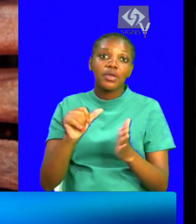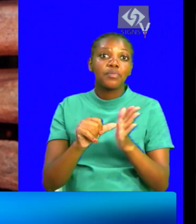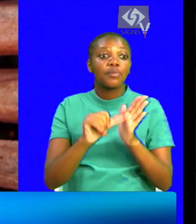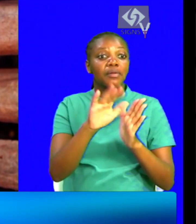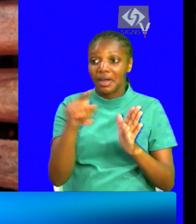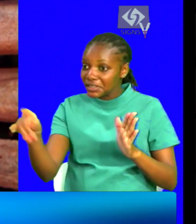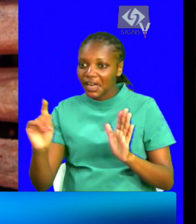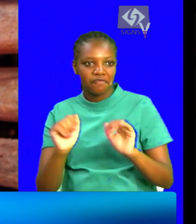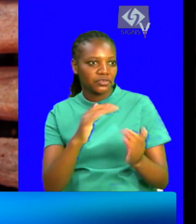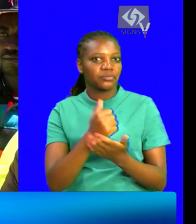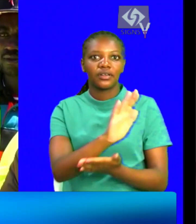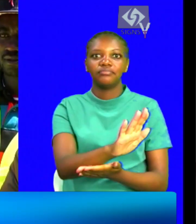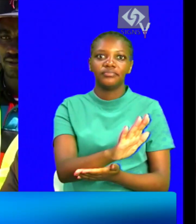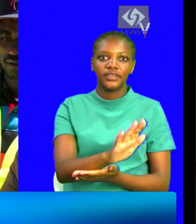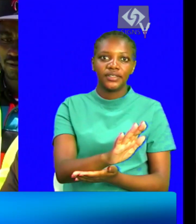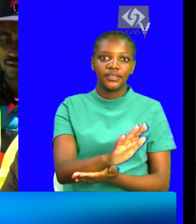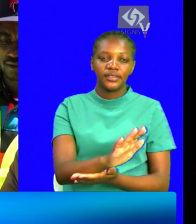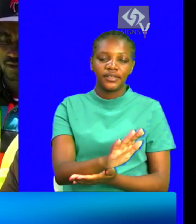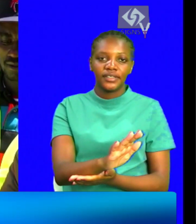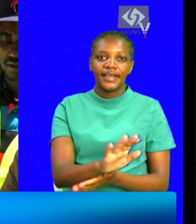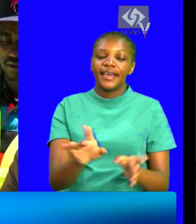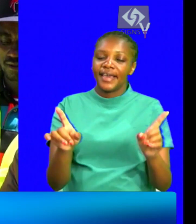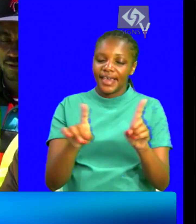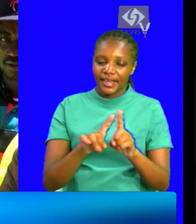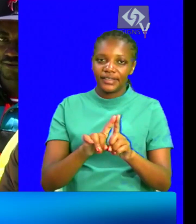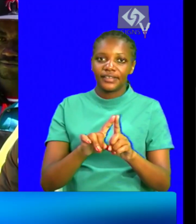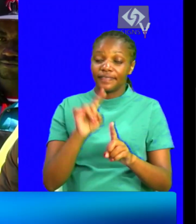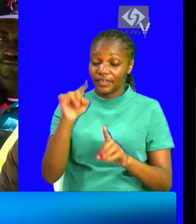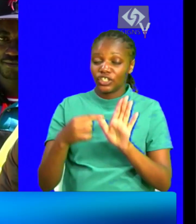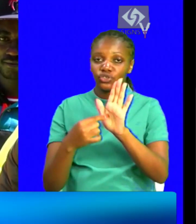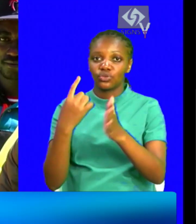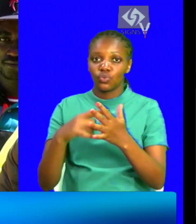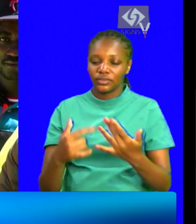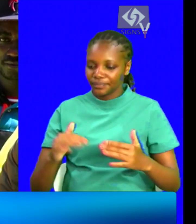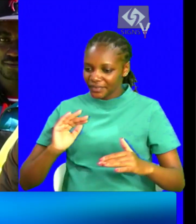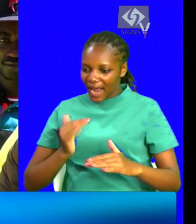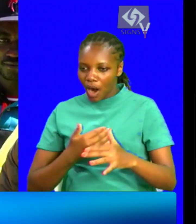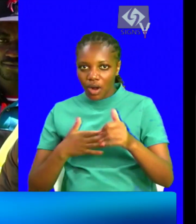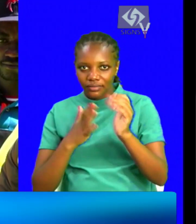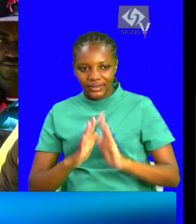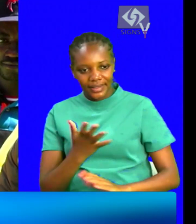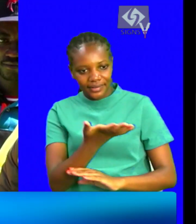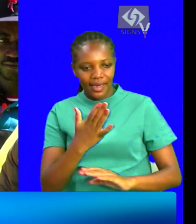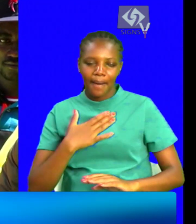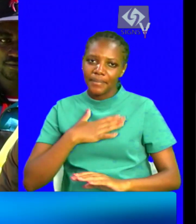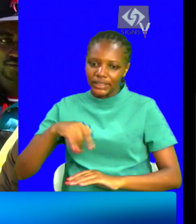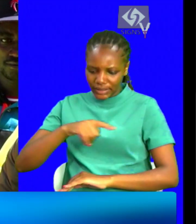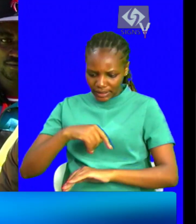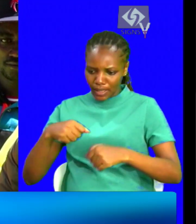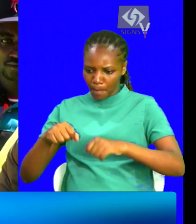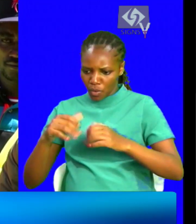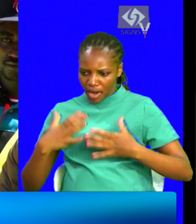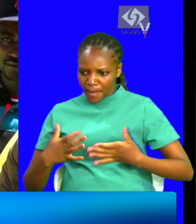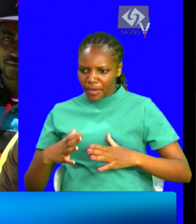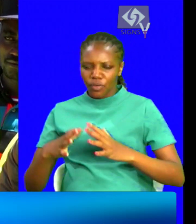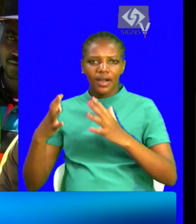kesho labda shida yako itatatuliwa na huyo mtu wa bodaboda kuraise alarm. Na it's an indication pia kwa viongozi wetu, sisi